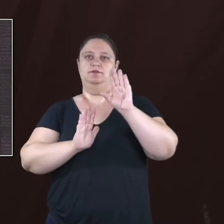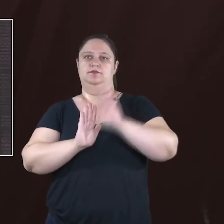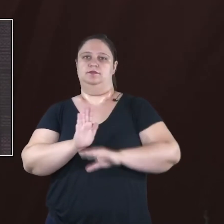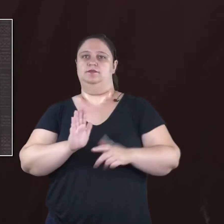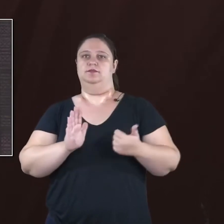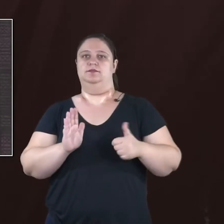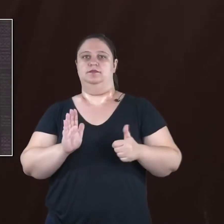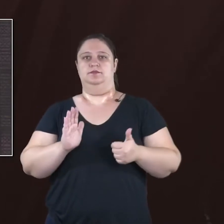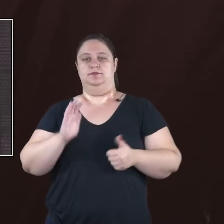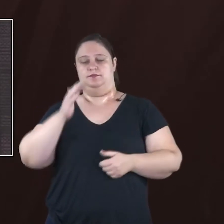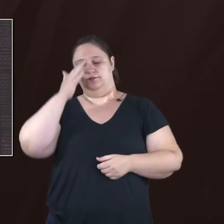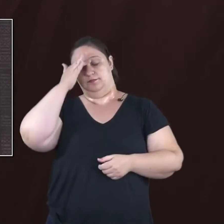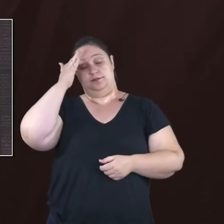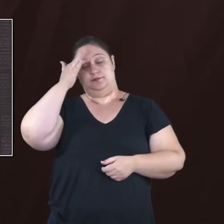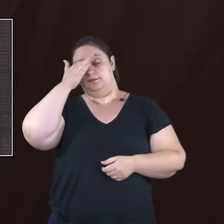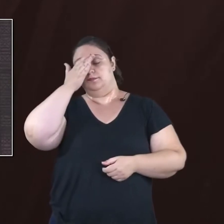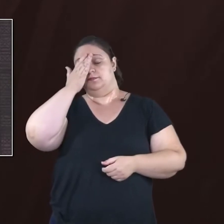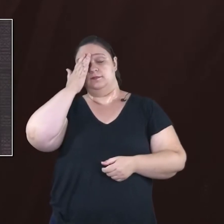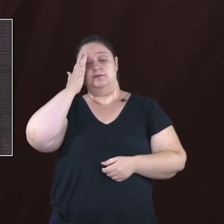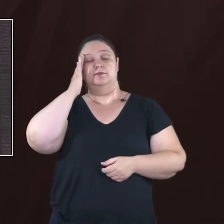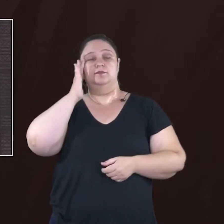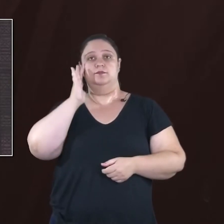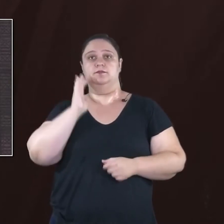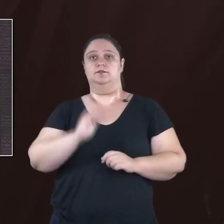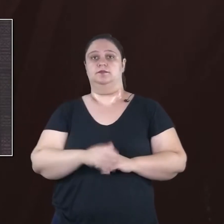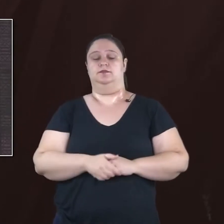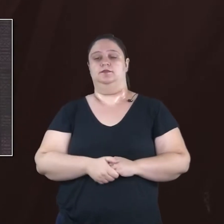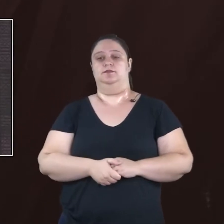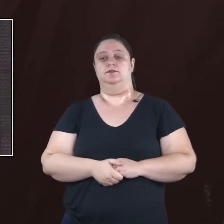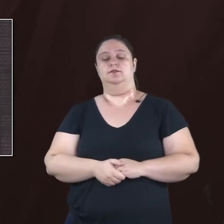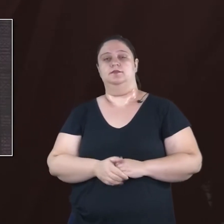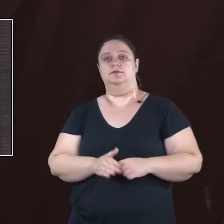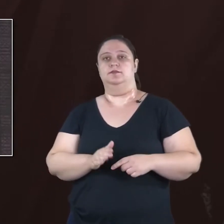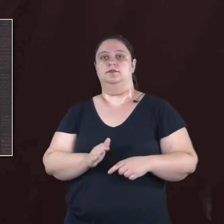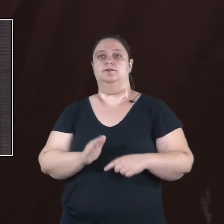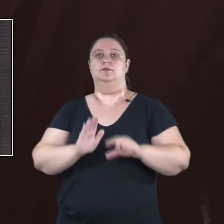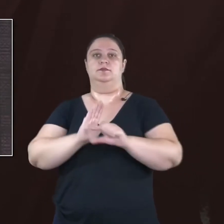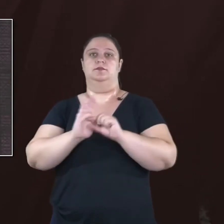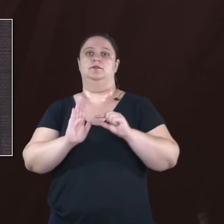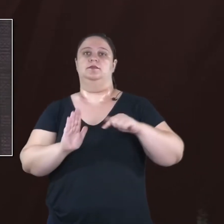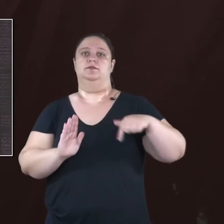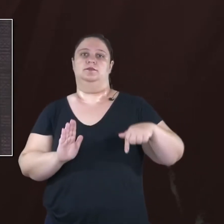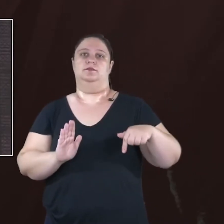lá? 2 Coríntios capítulo 11, versículo 7.